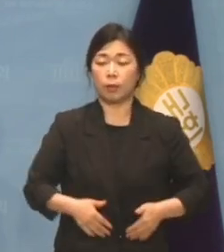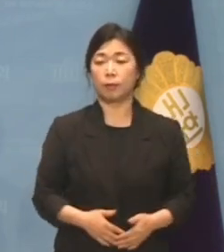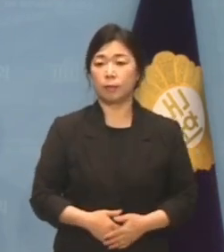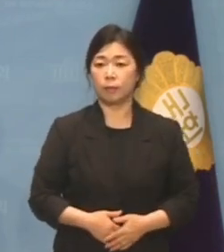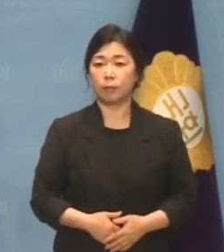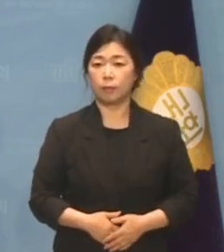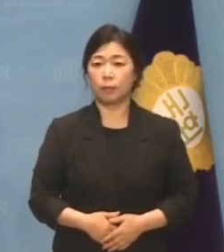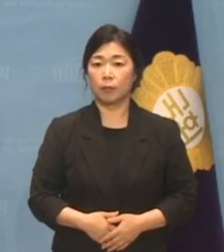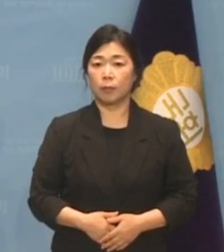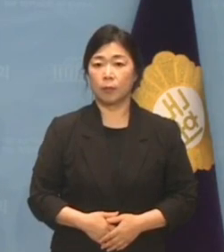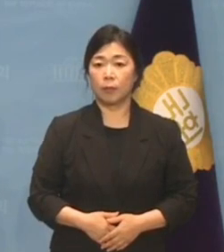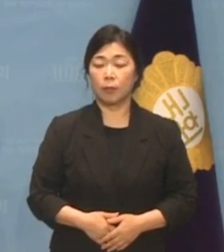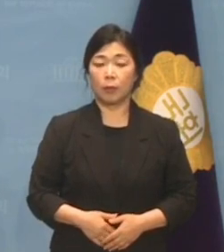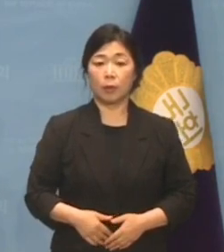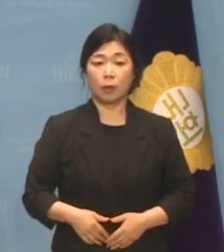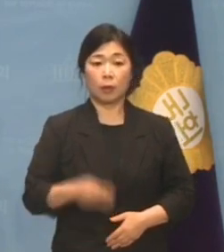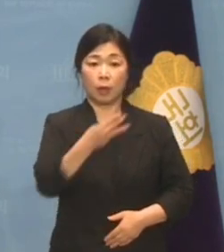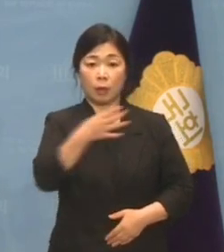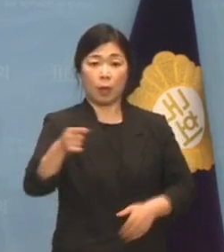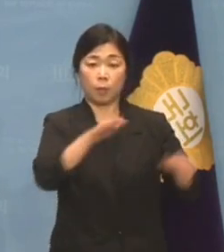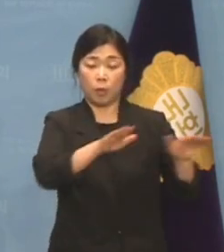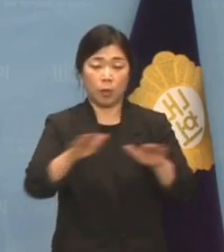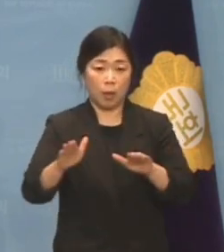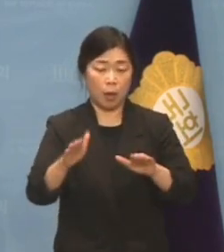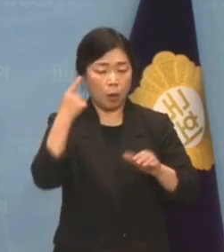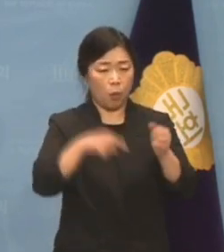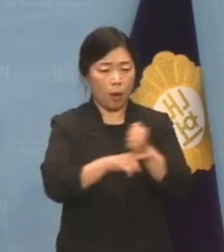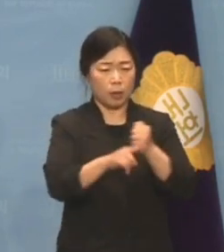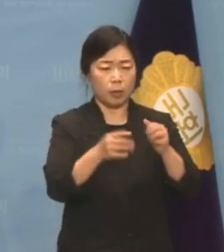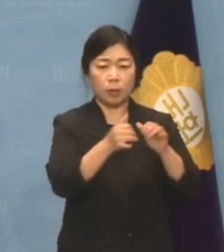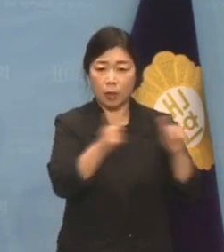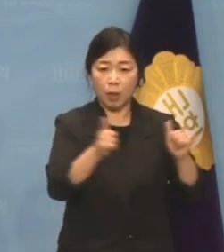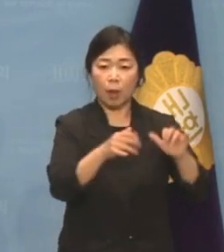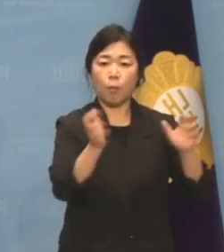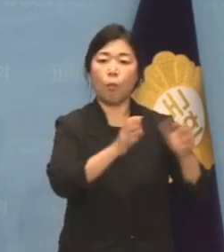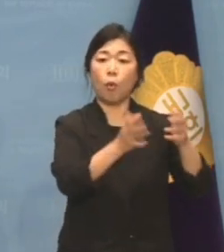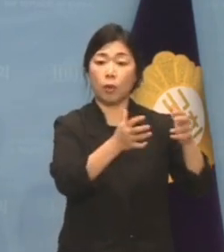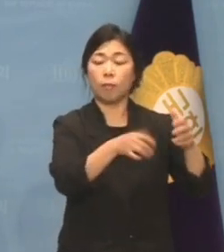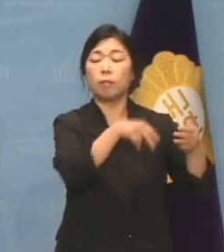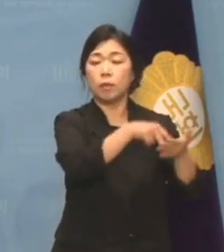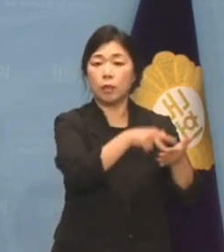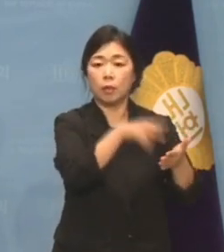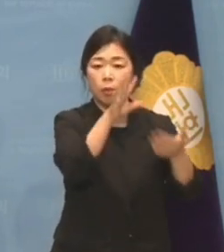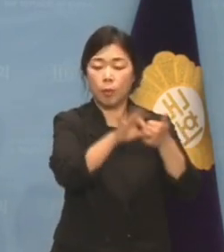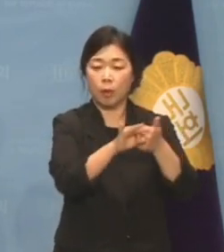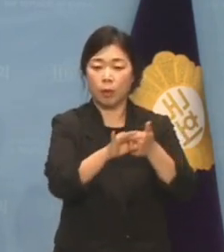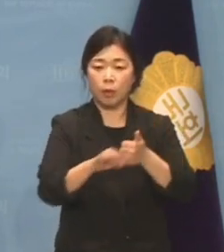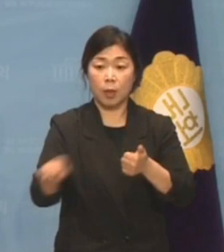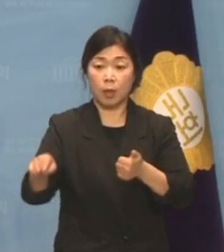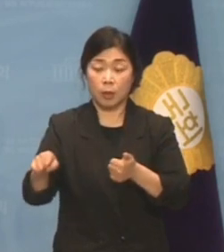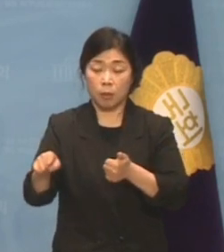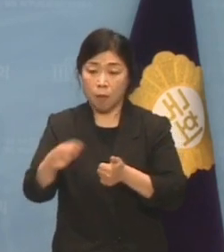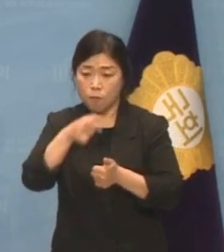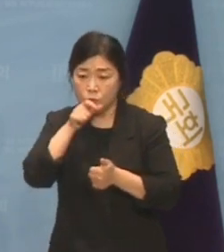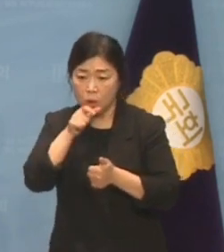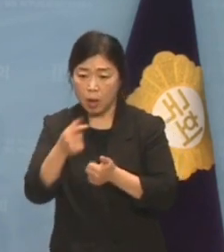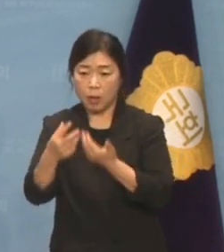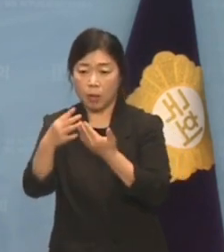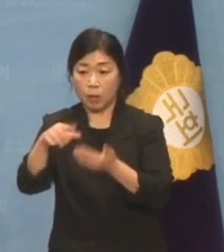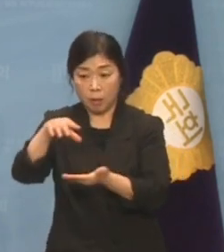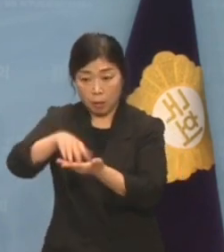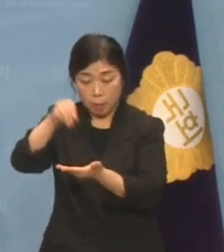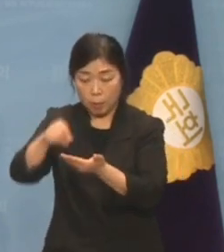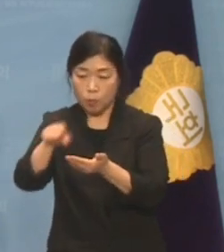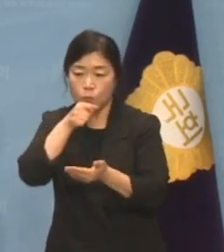태평양 도서국 포럼 과학자 패널은 도쿄 전력으로부터 해당 자료를 받아 분석한 바 있다. 이들이